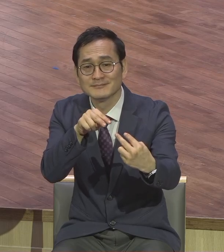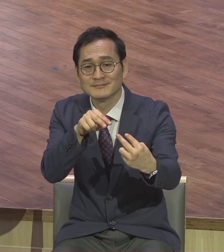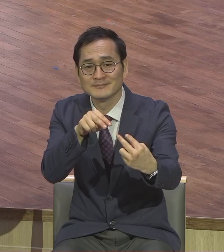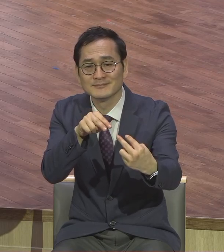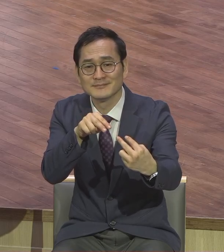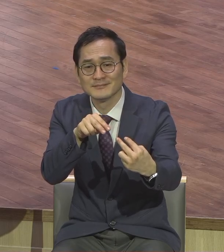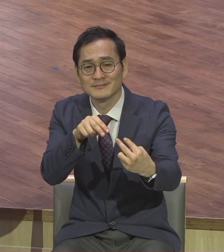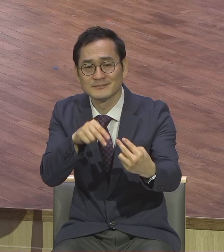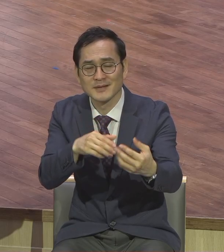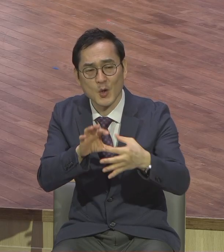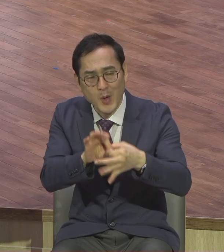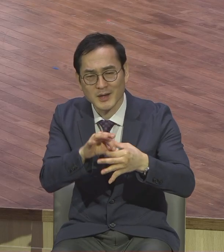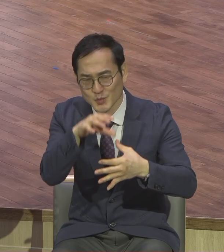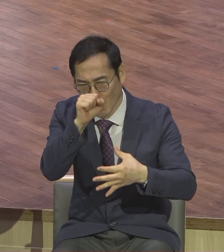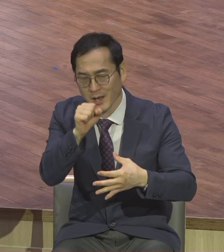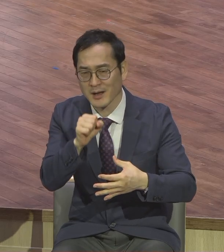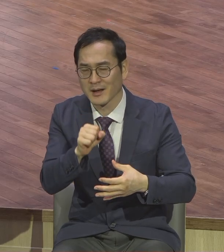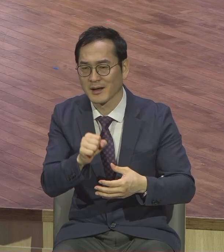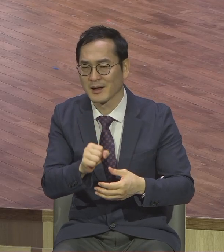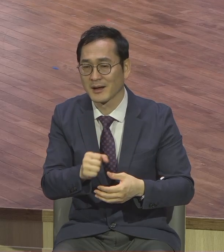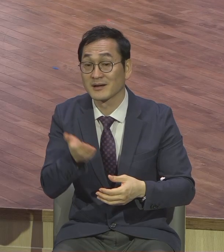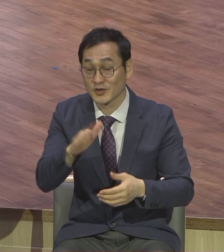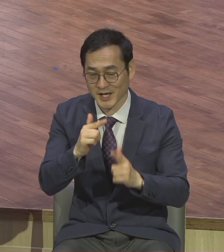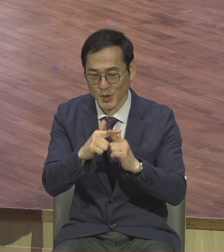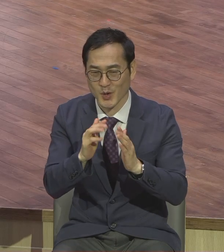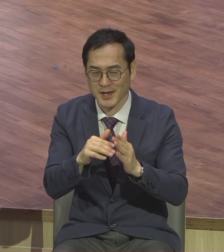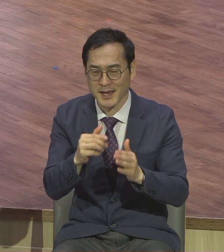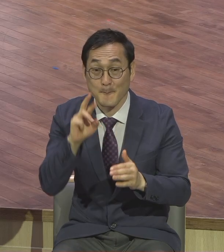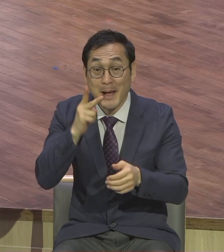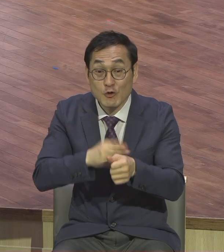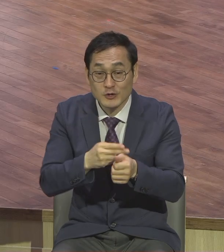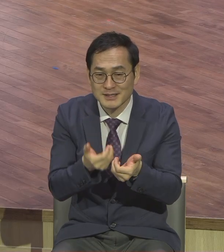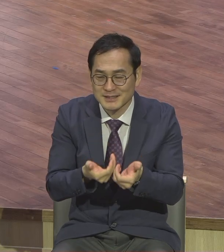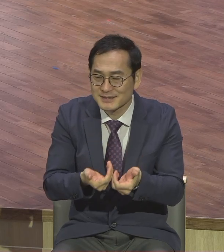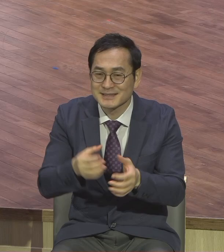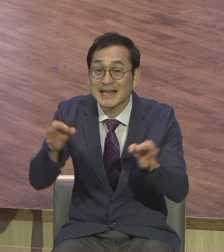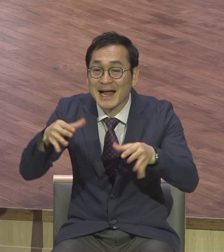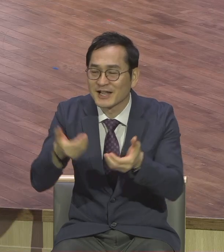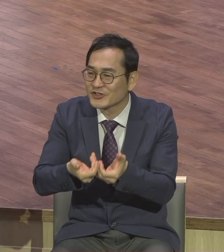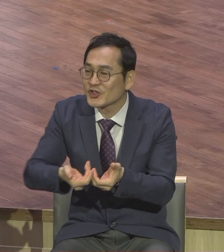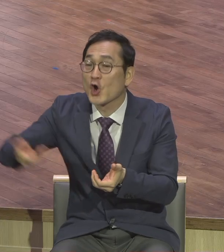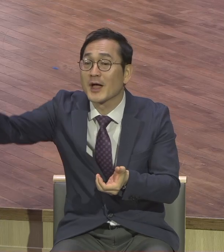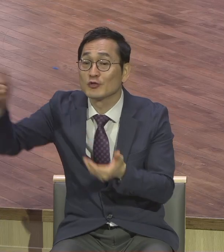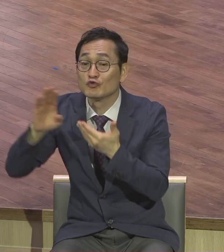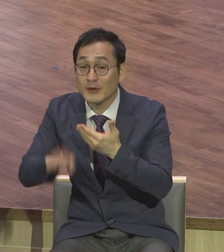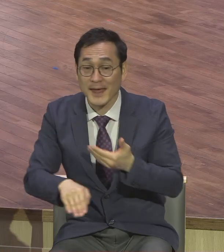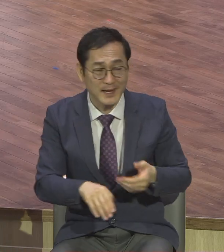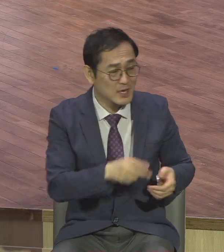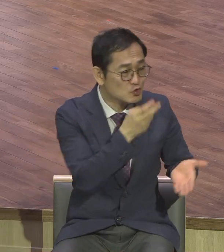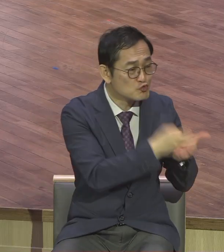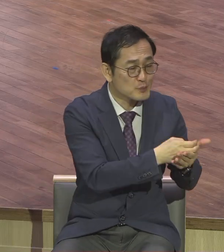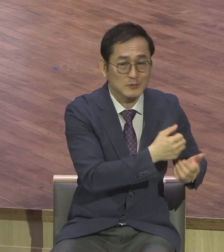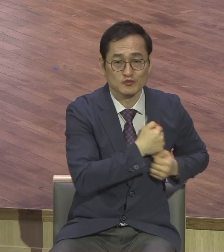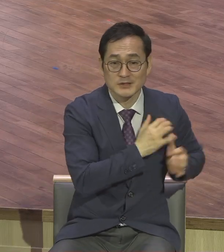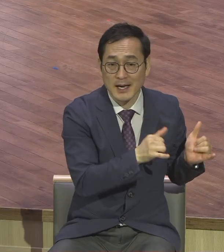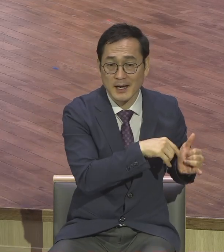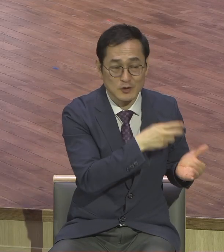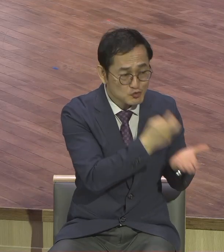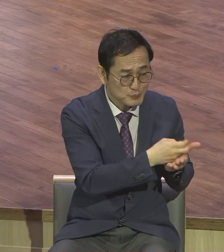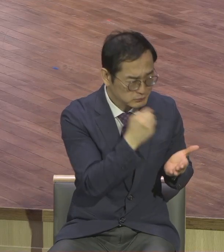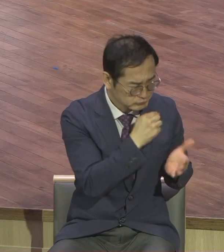그런데 바울이 떠난 이후에 유대 율법주의자들이 들어와서 가라지를 확